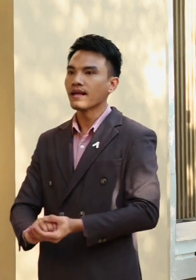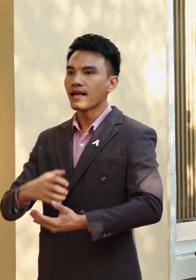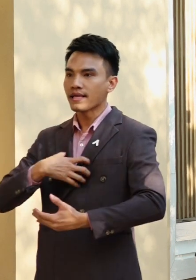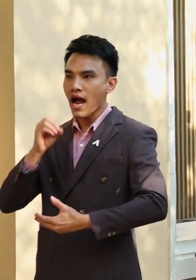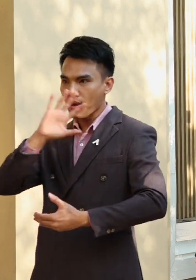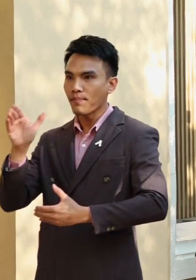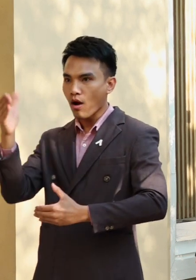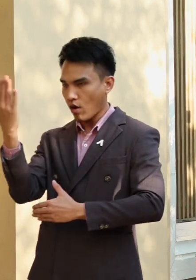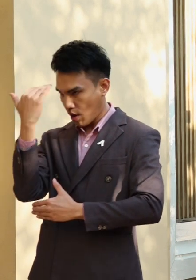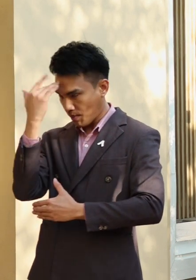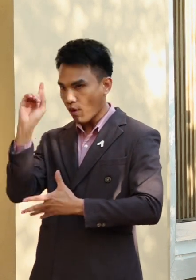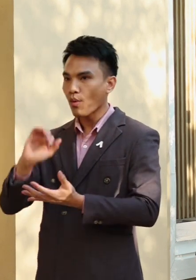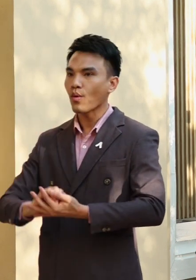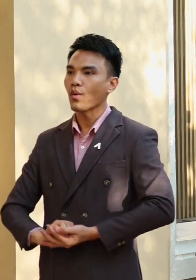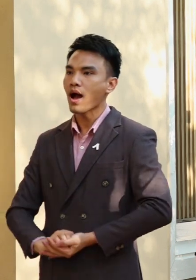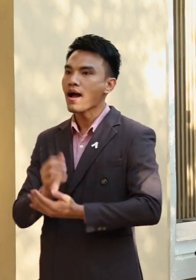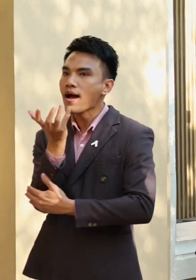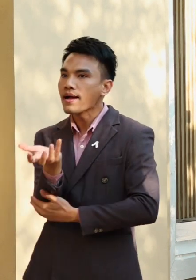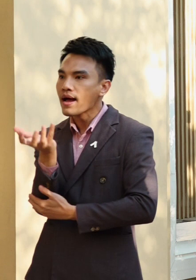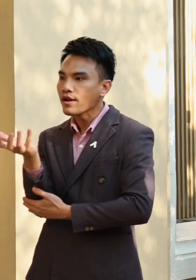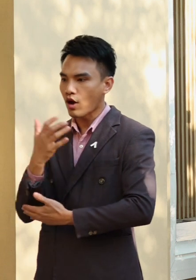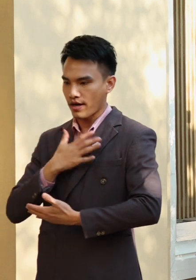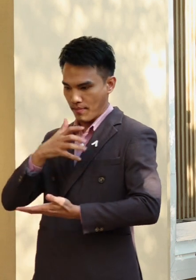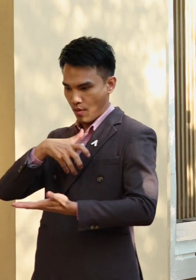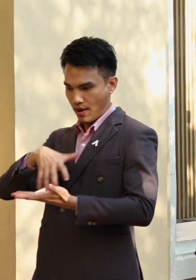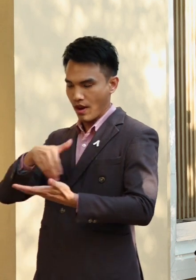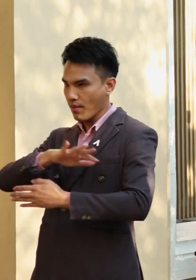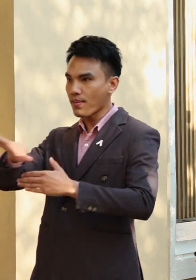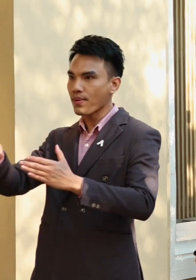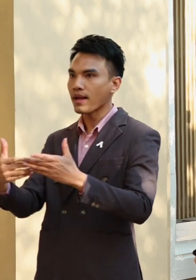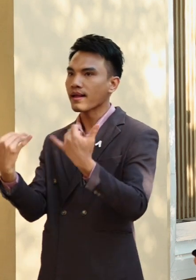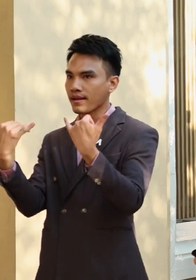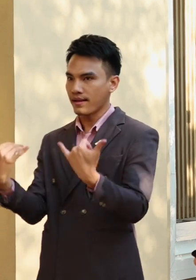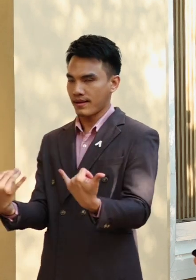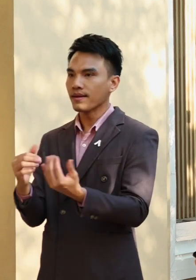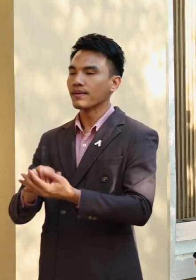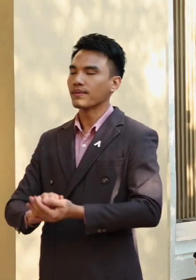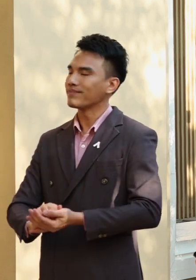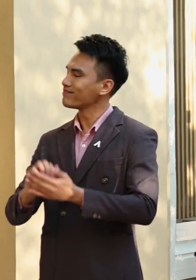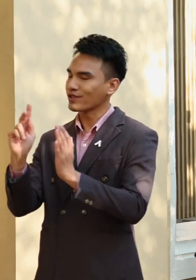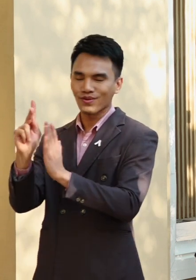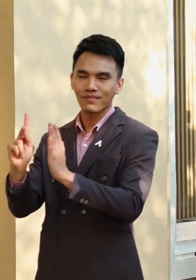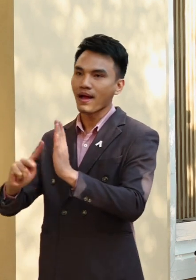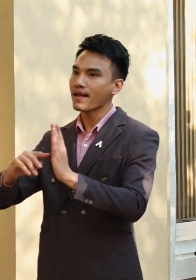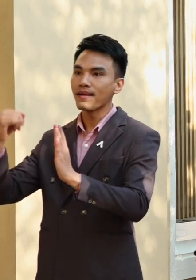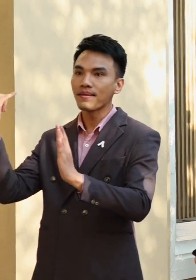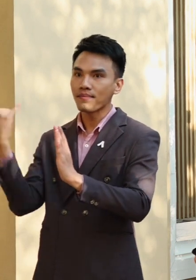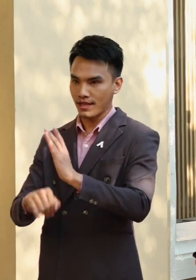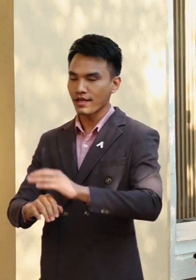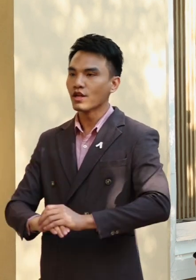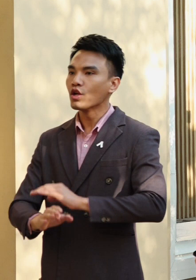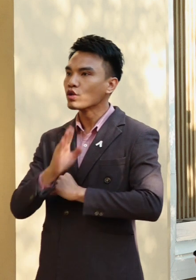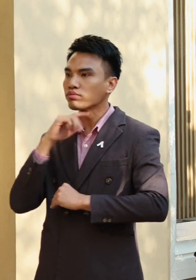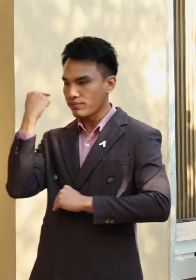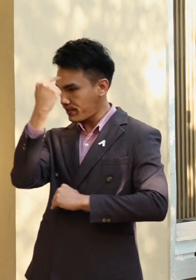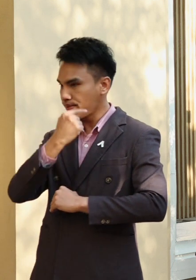ที่นะครับเพราะว่าการขอทานอย่างที่ผมได้กล่าวเมื่อสักครู่เป็นการทำไม่ถูกต้องตามกฎหมายและถ้าหากท่าน